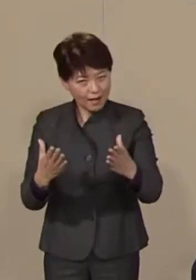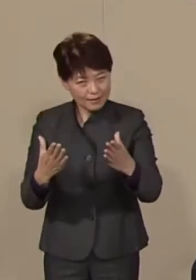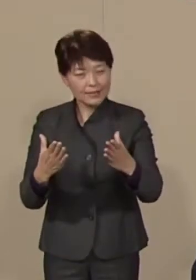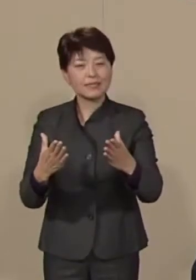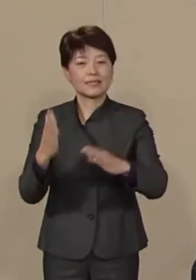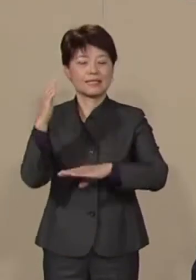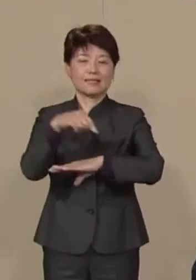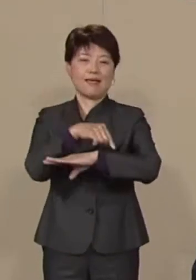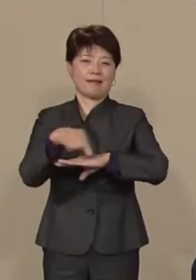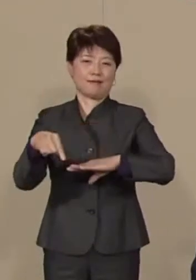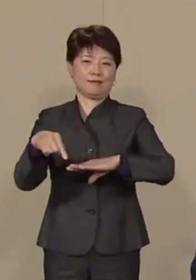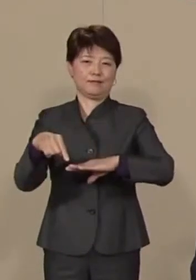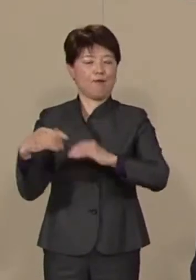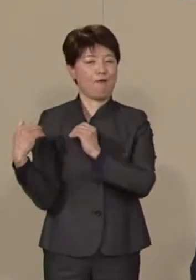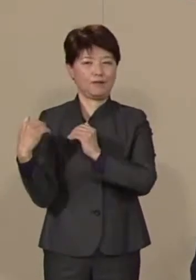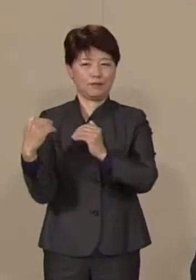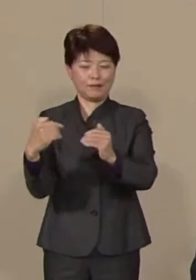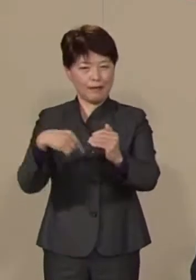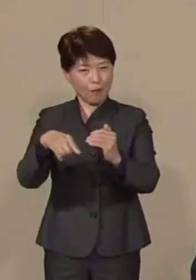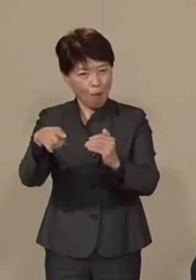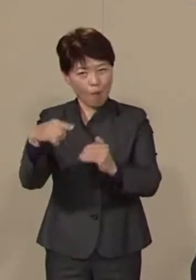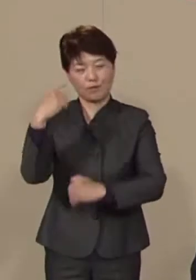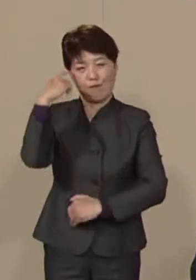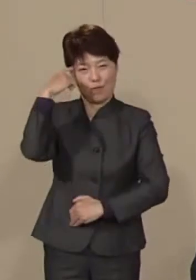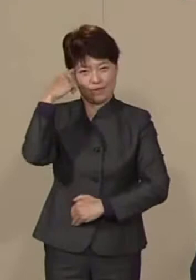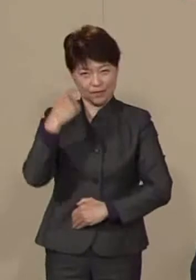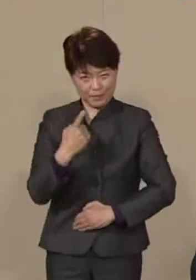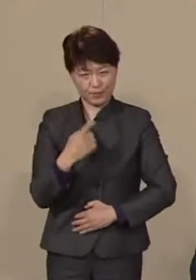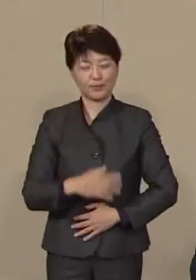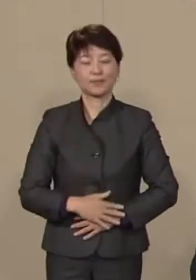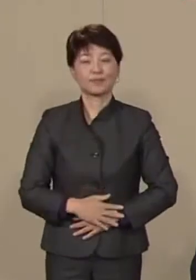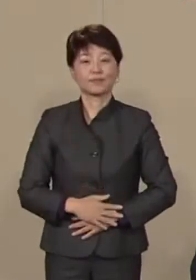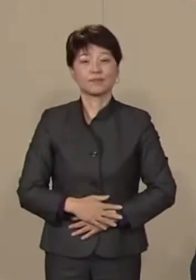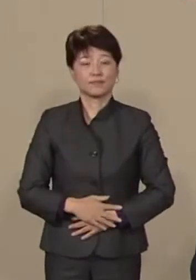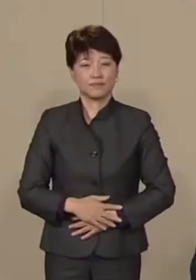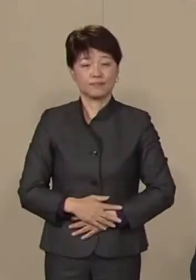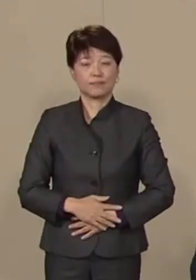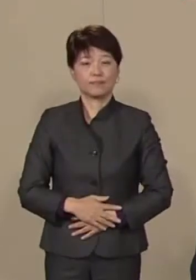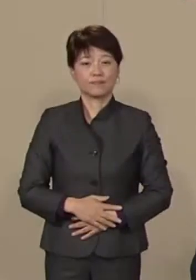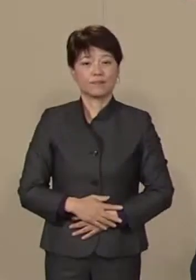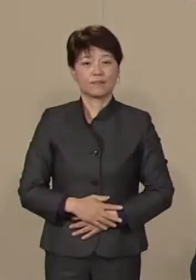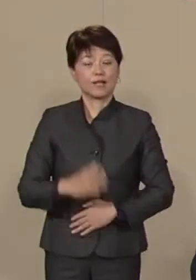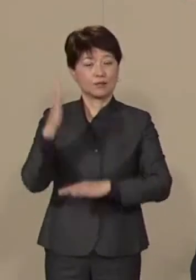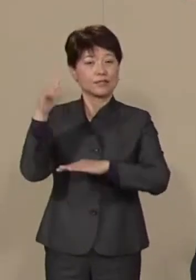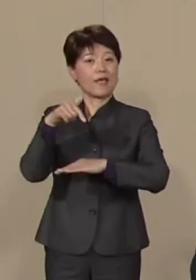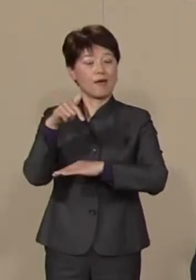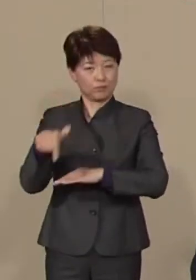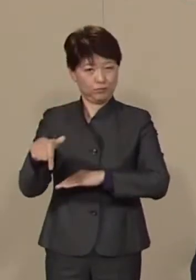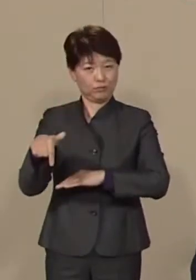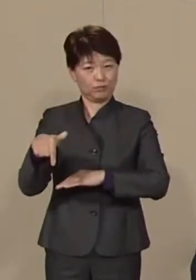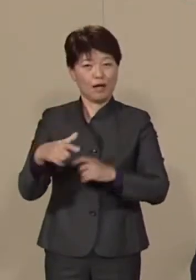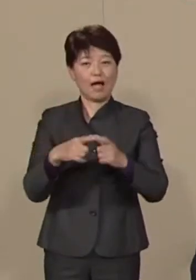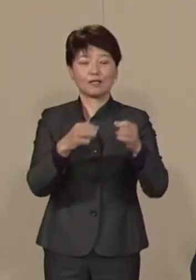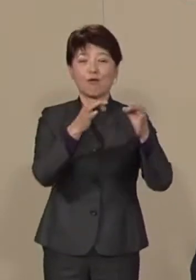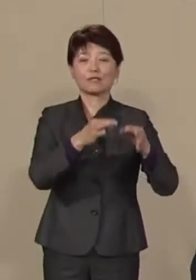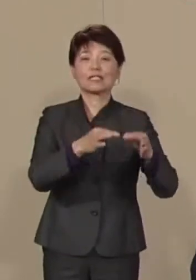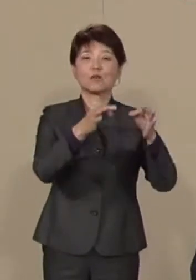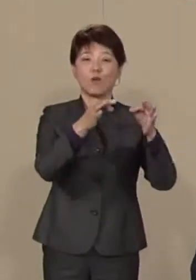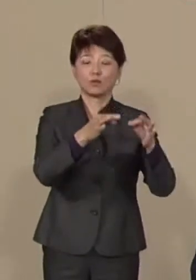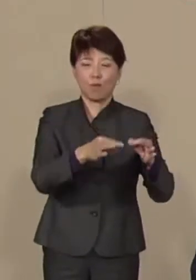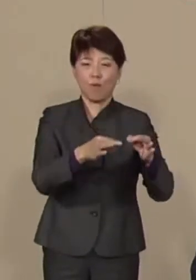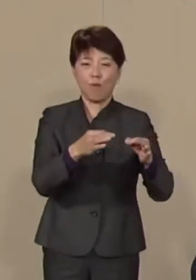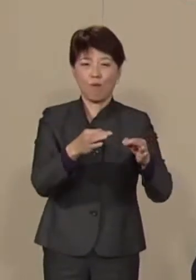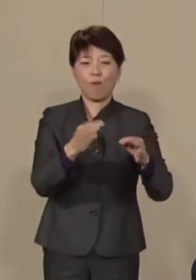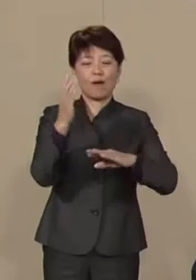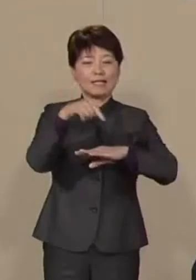政策を今進めていこうとしていますまずは政府が日本銀行と政策